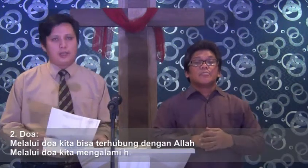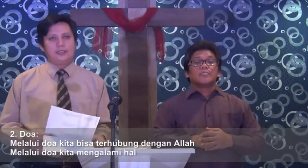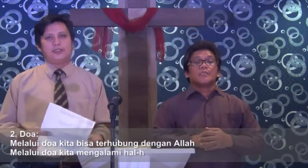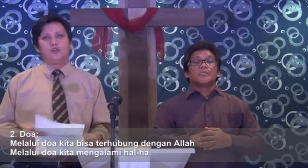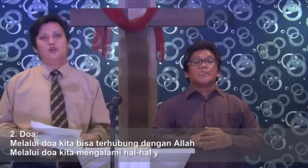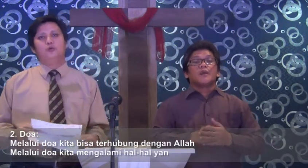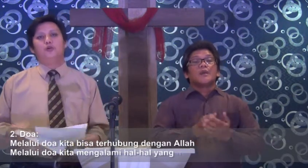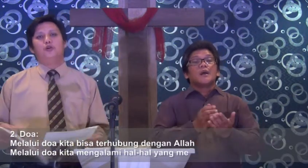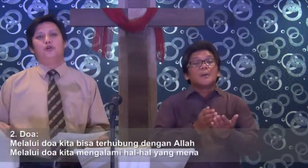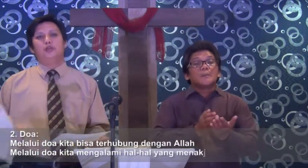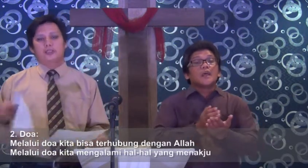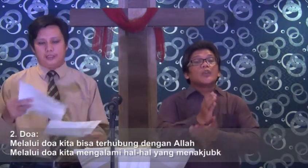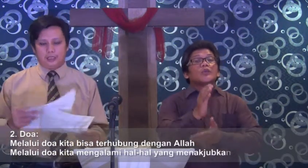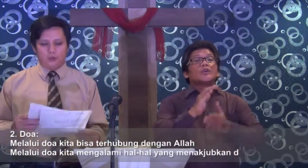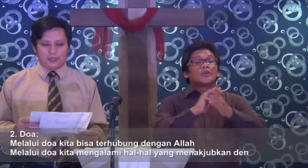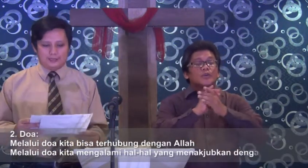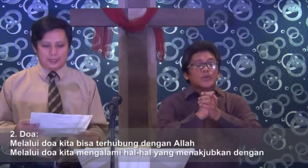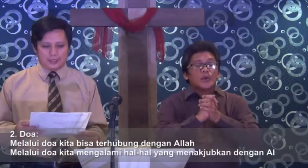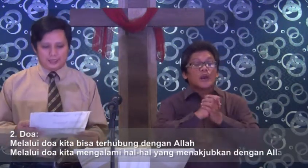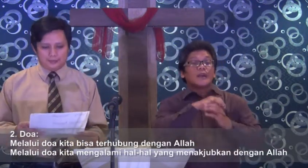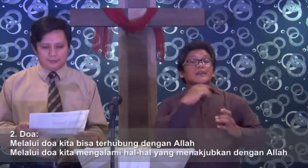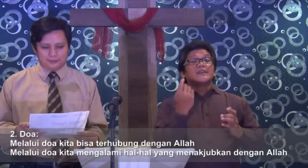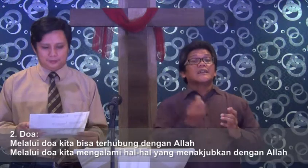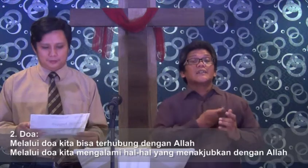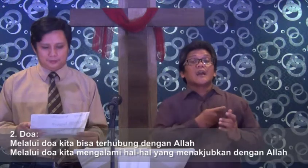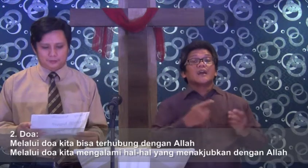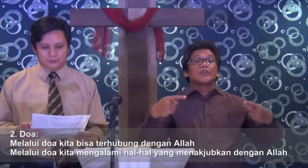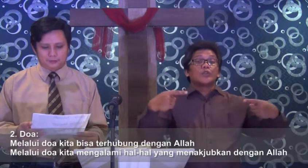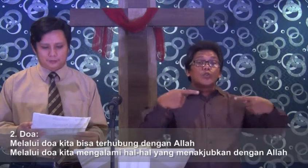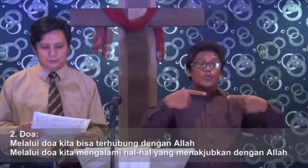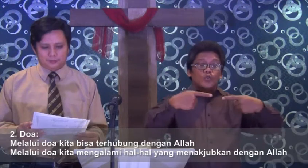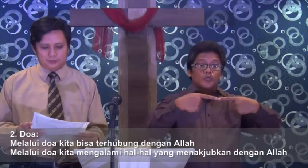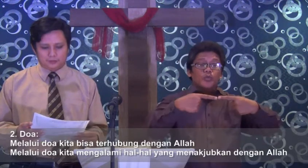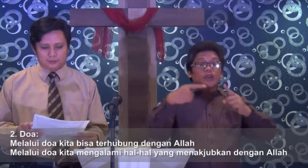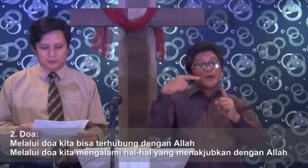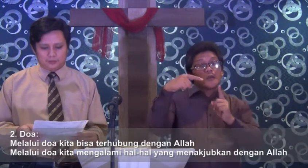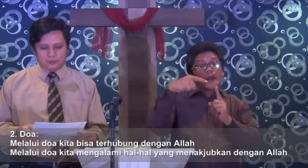Melalui doa kita terhubung dengan kuasa Allah.